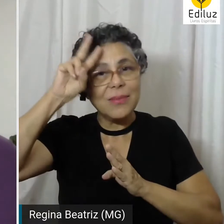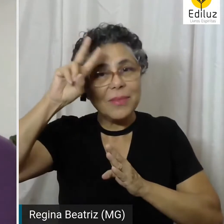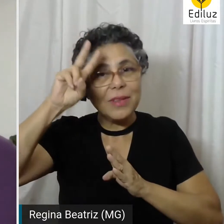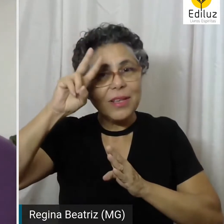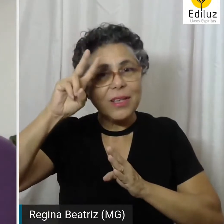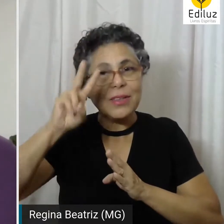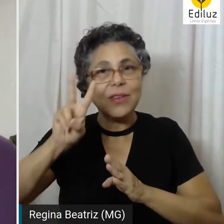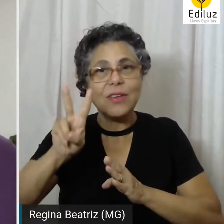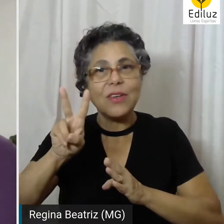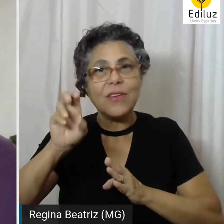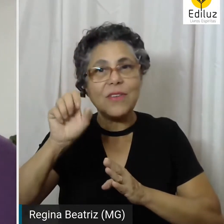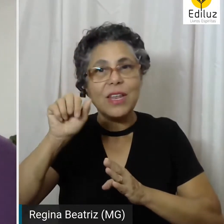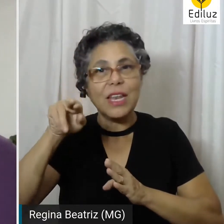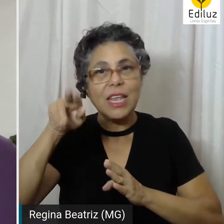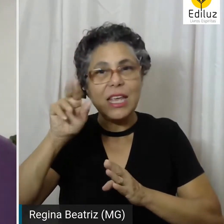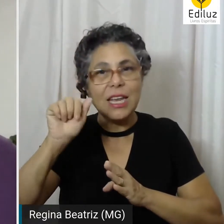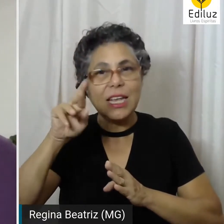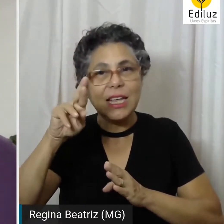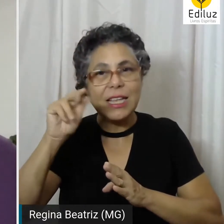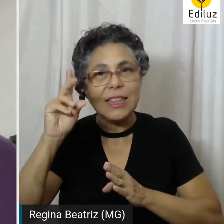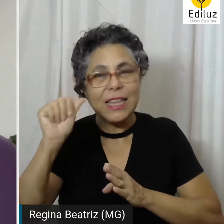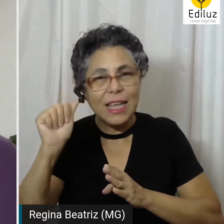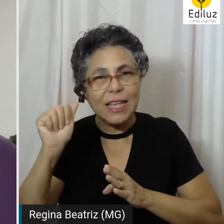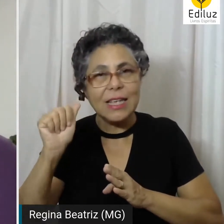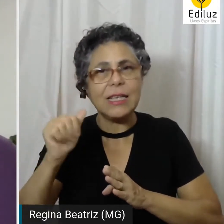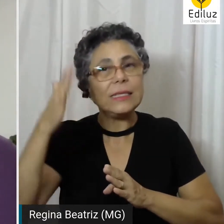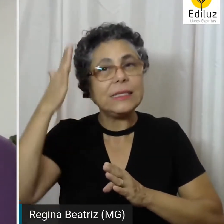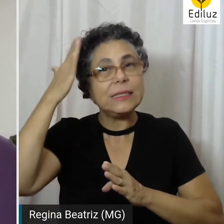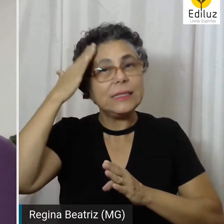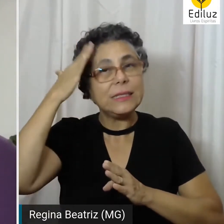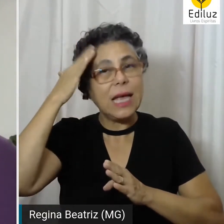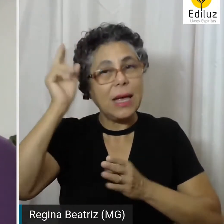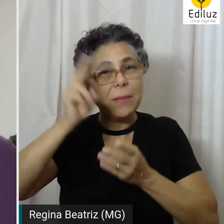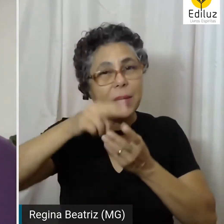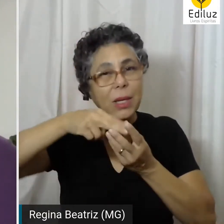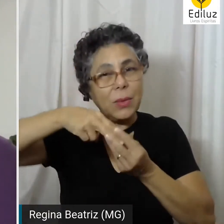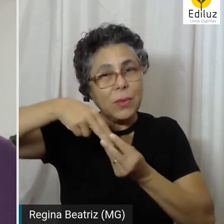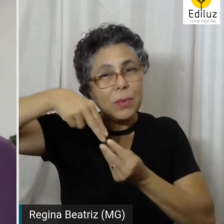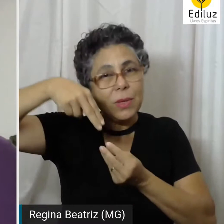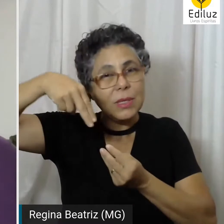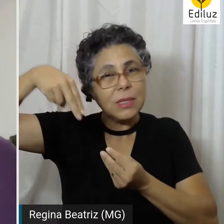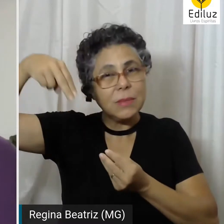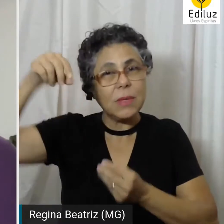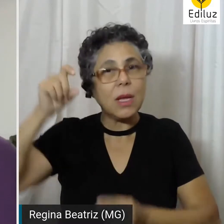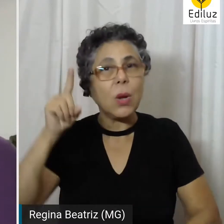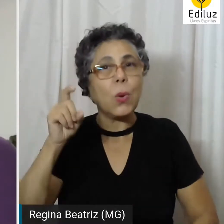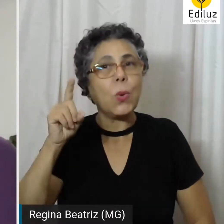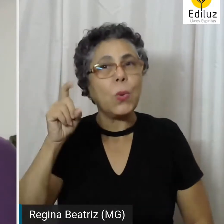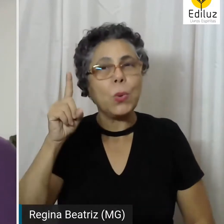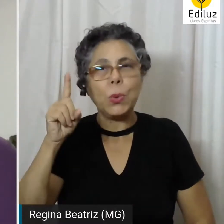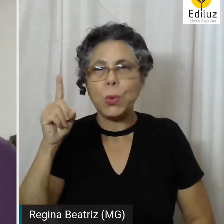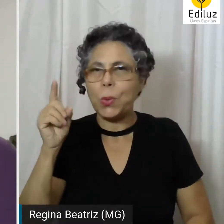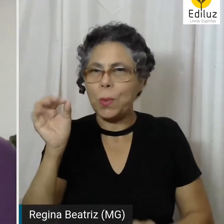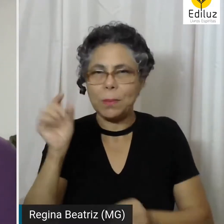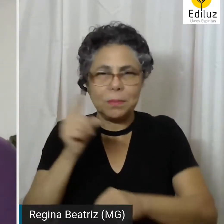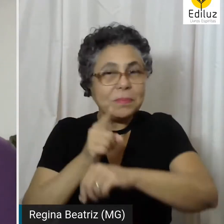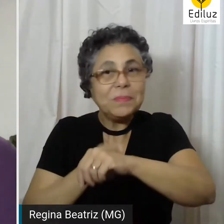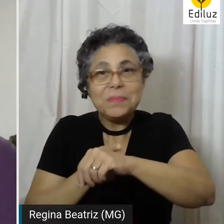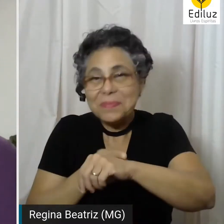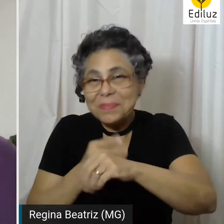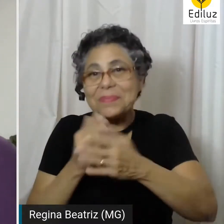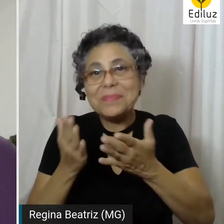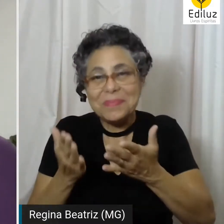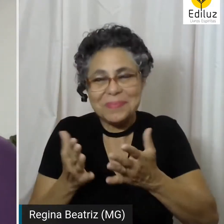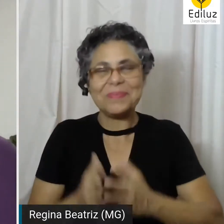veneranda a mente, a psique e o espírito são uma única instância.